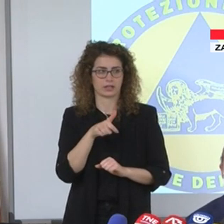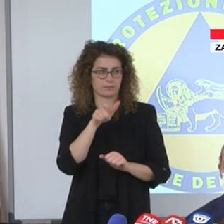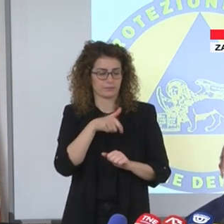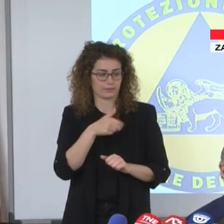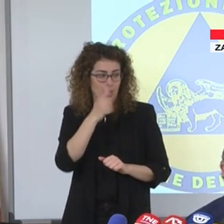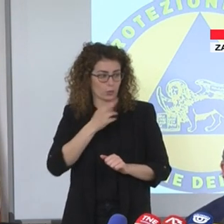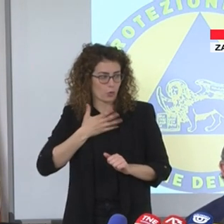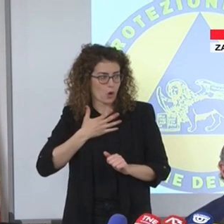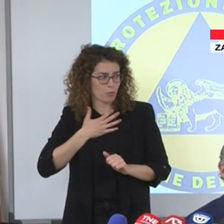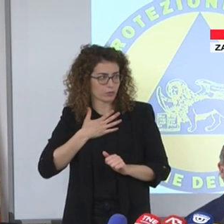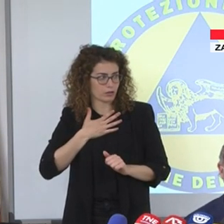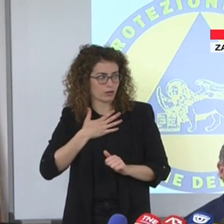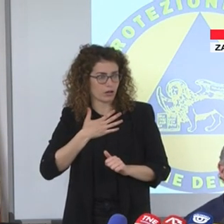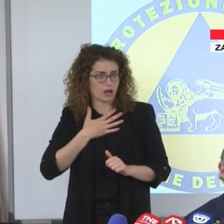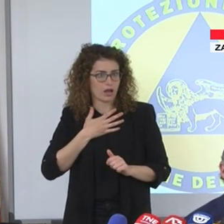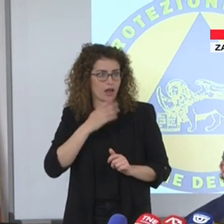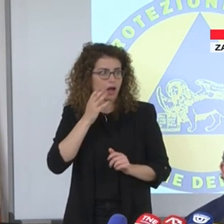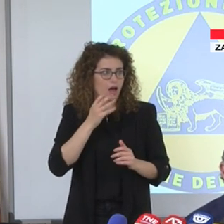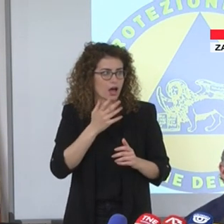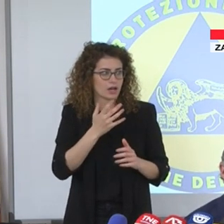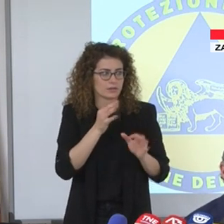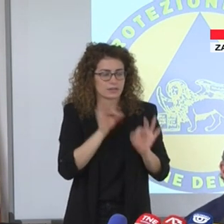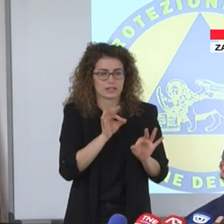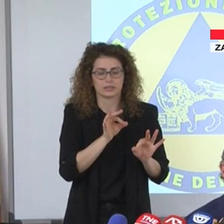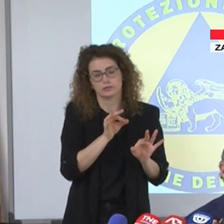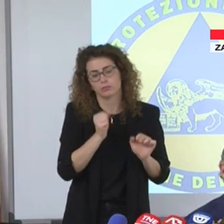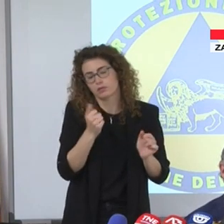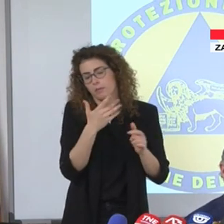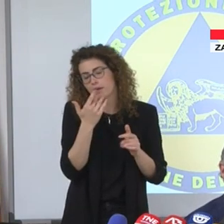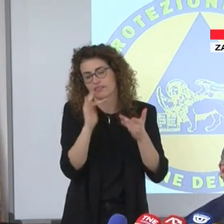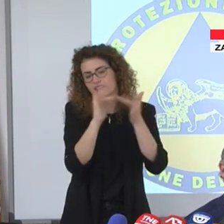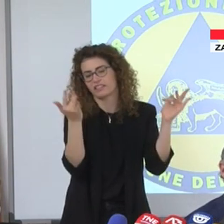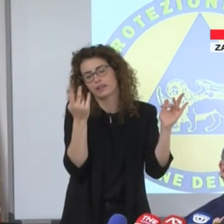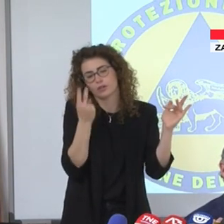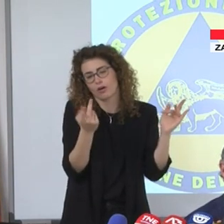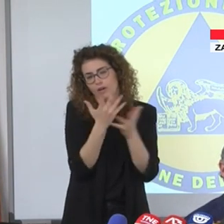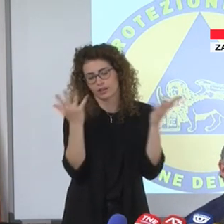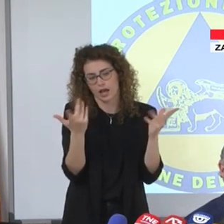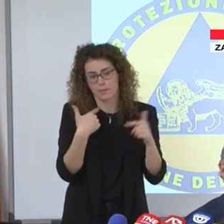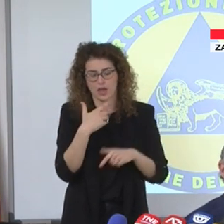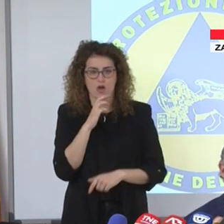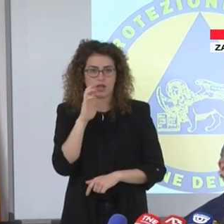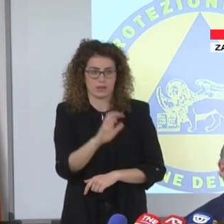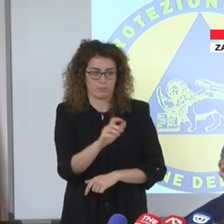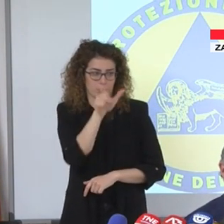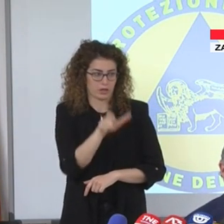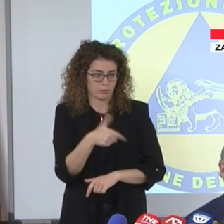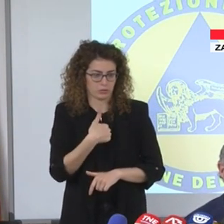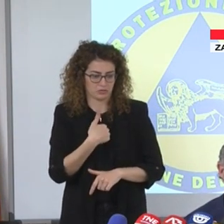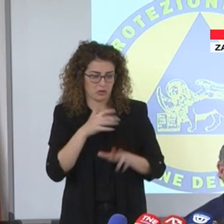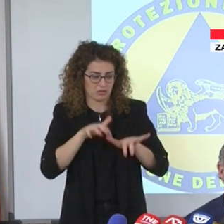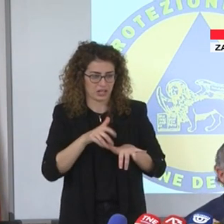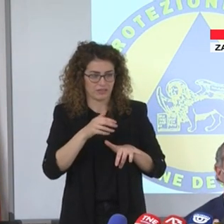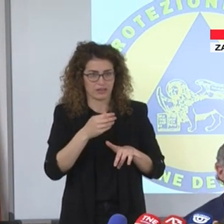figura, questo basta vedere il suo sito, ma al di là di questo mai avrei pensato di denunciare una persona per quello che scrive su